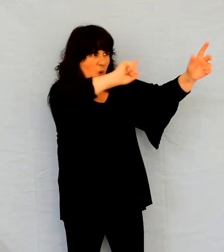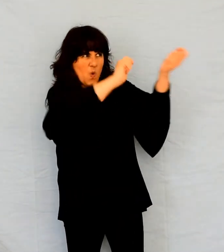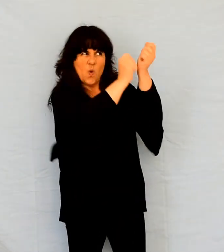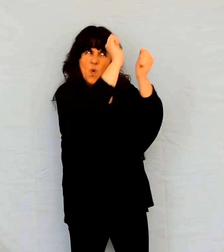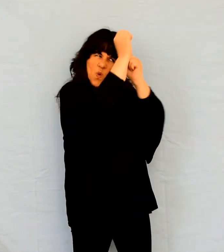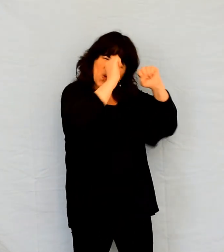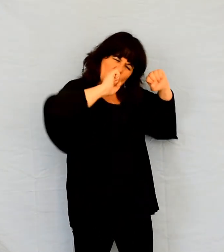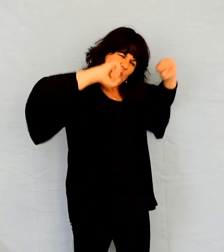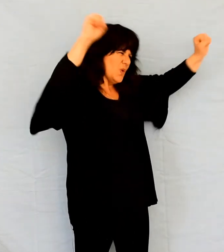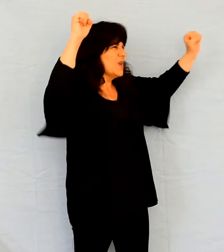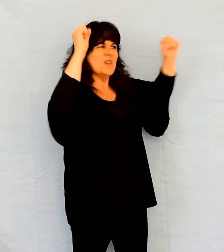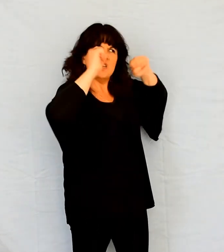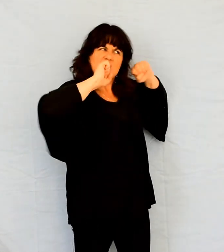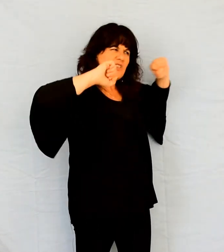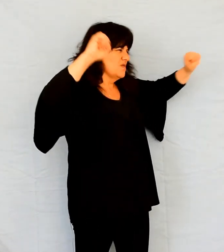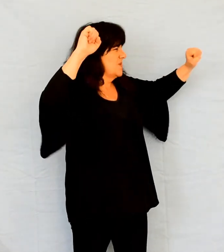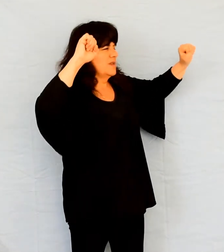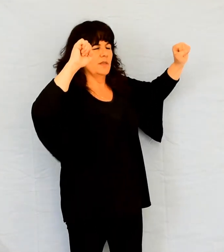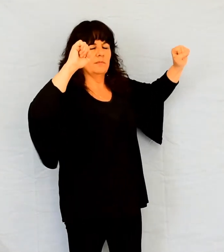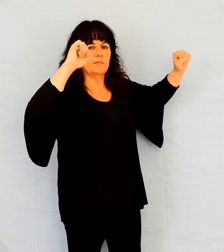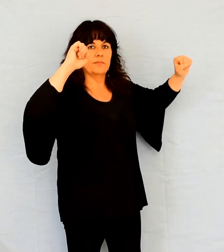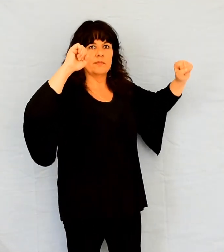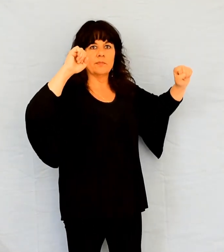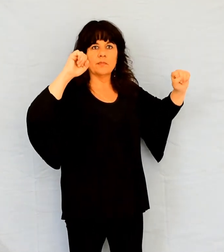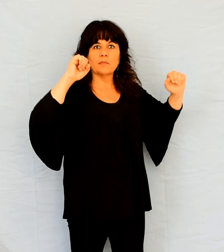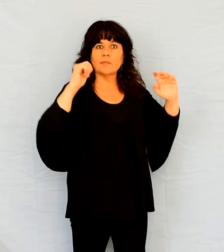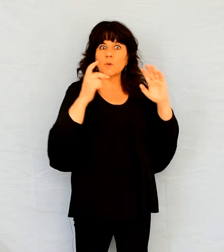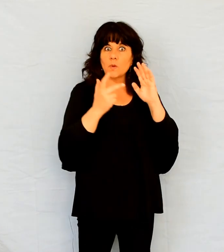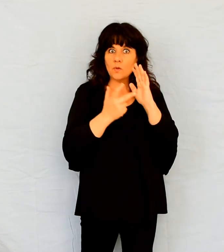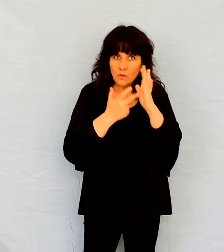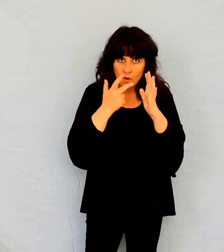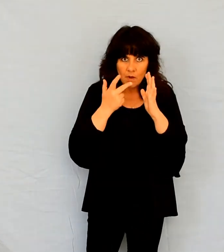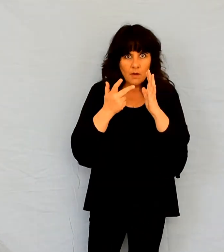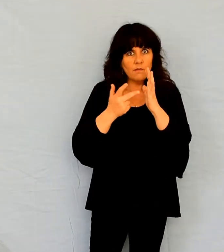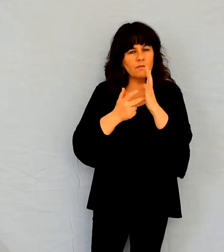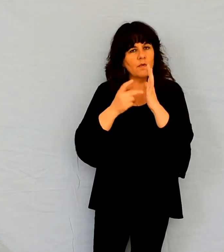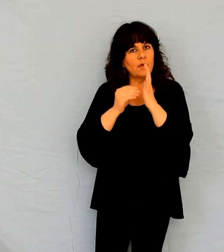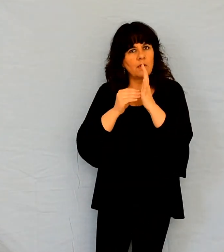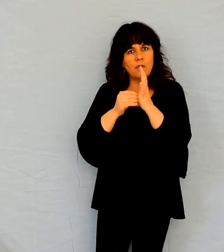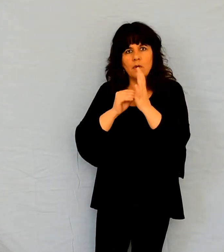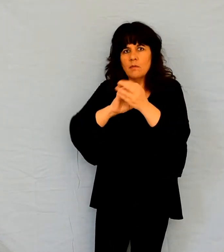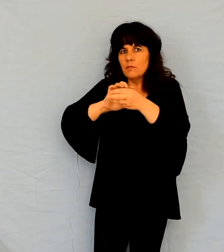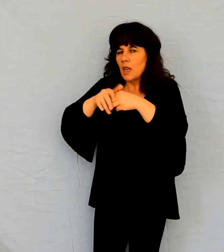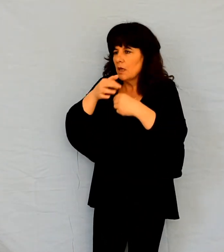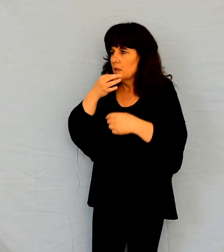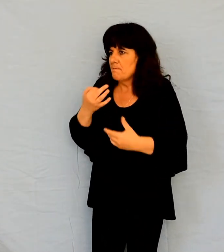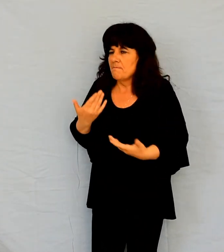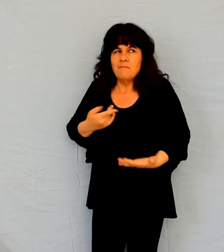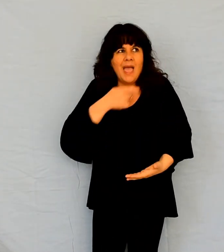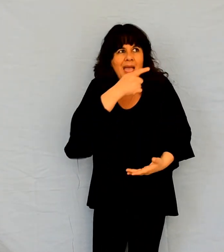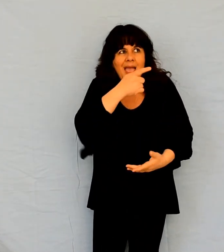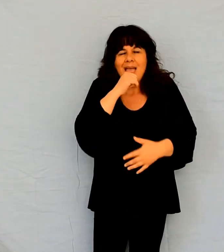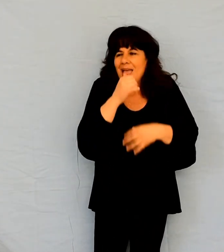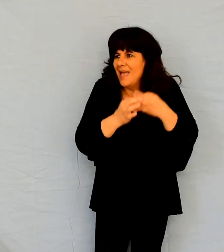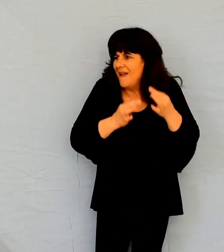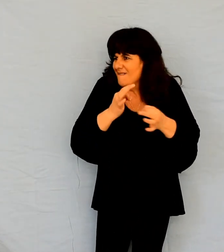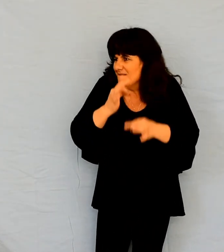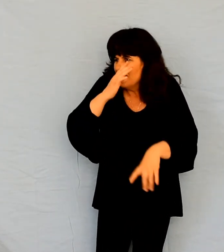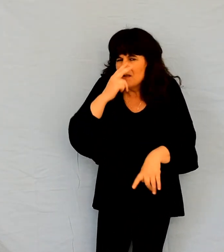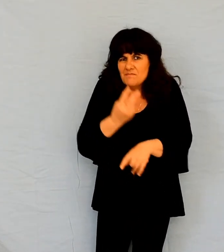Pour la troisième fois, il leur dit, « Quel mal a donc fait cet homme? Je n'ai trouvé en lui